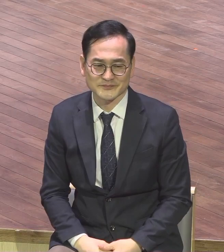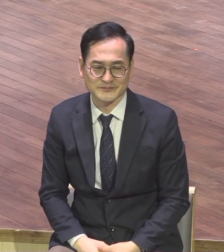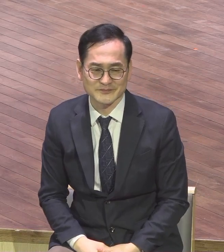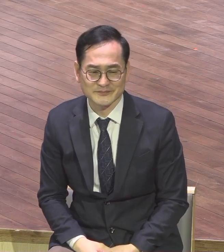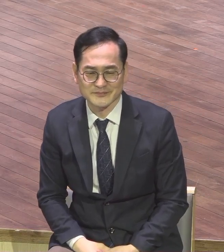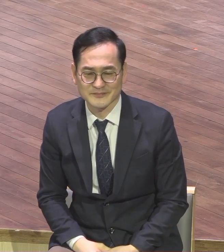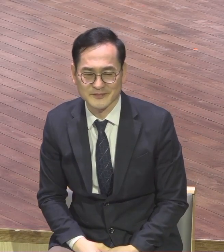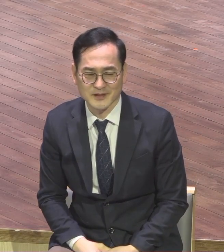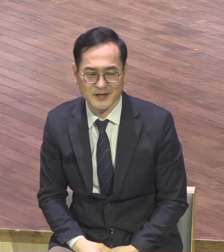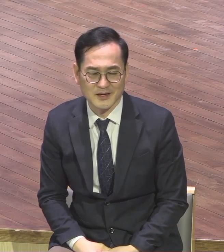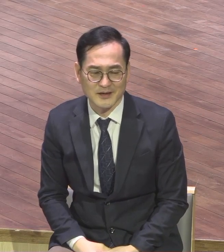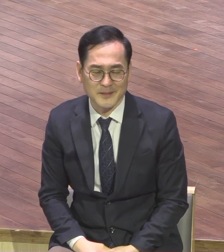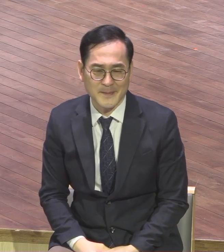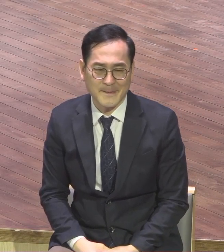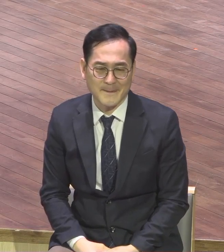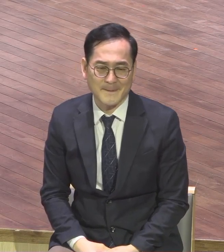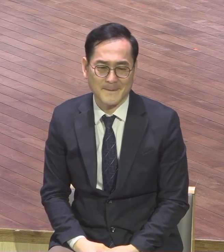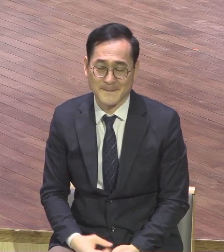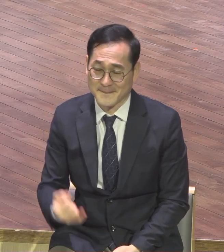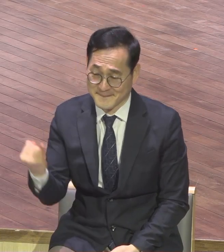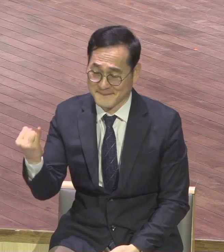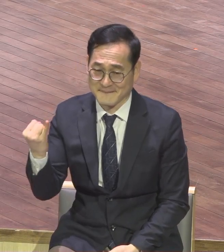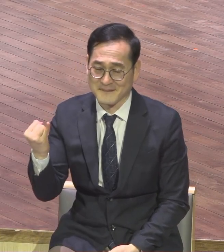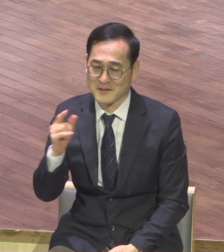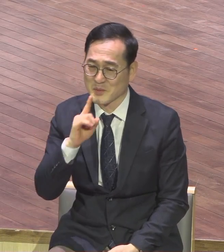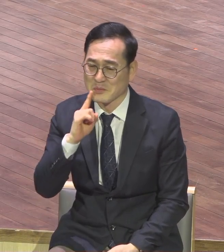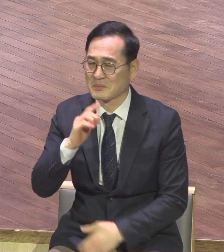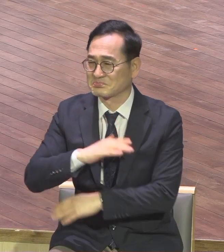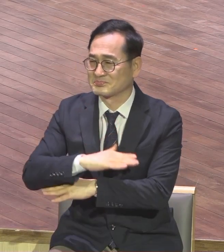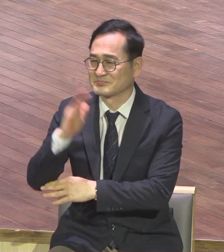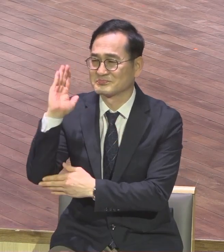그분의 고백이에요.